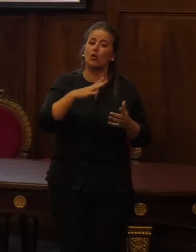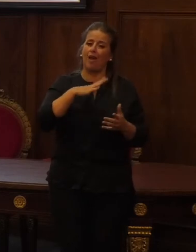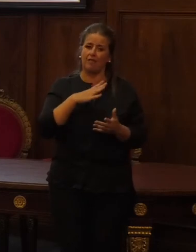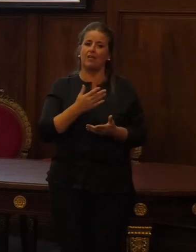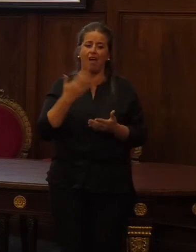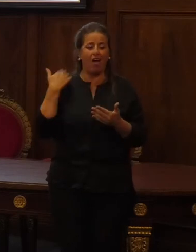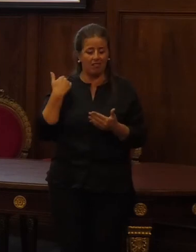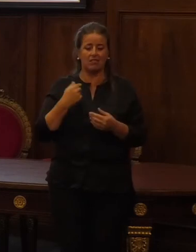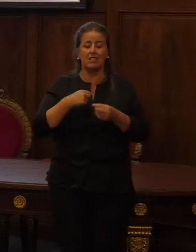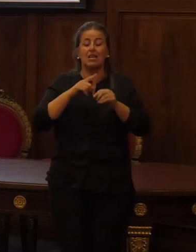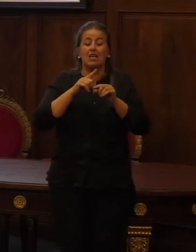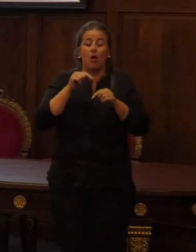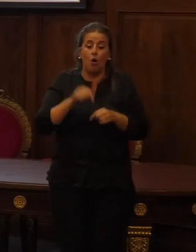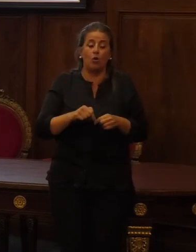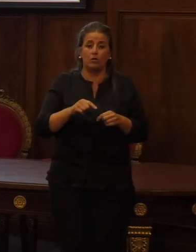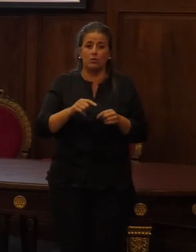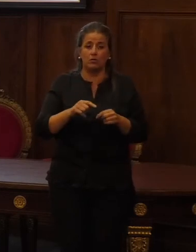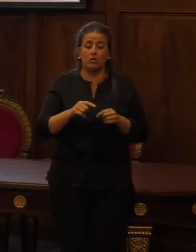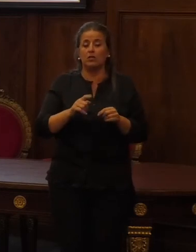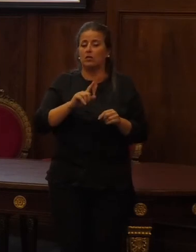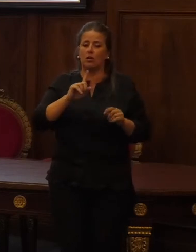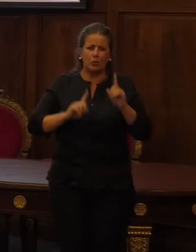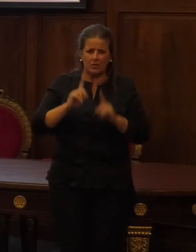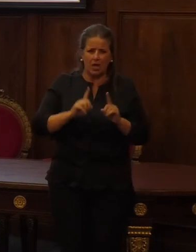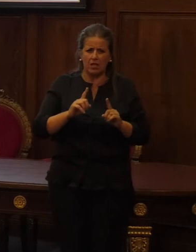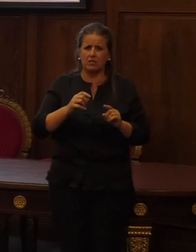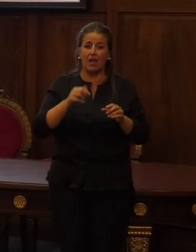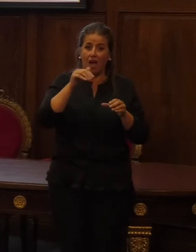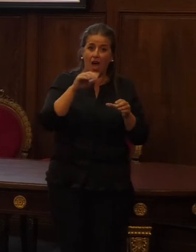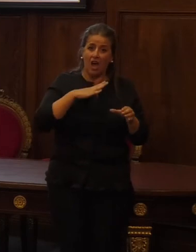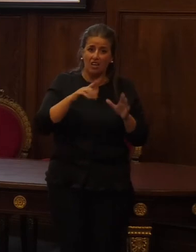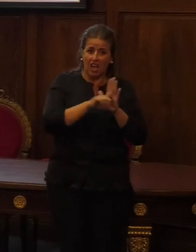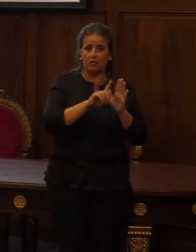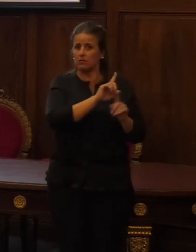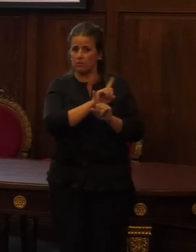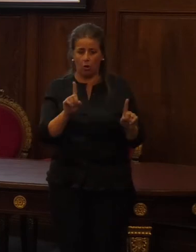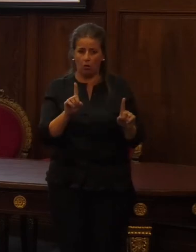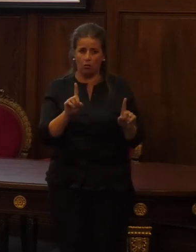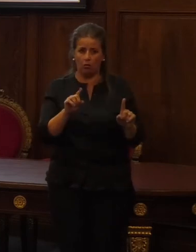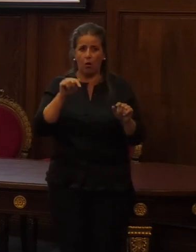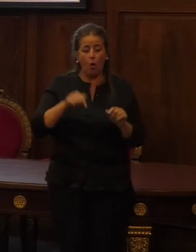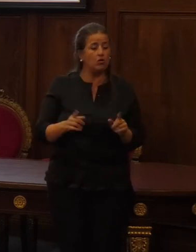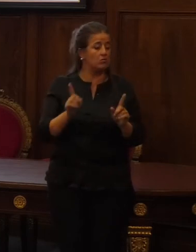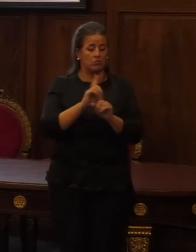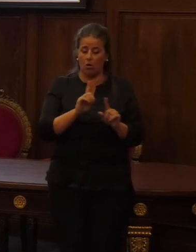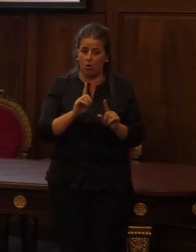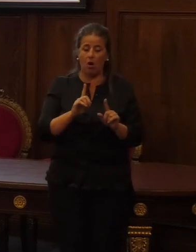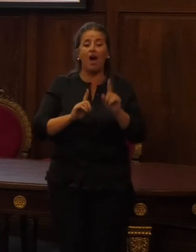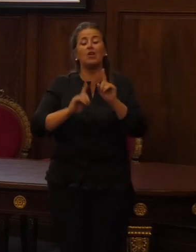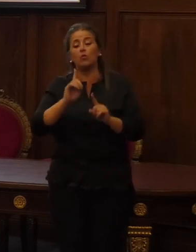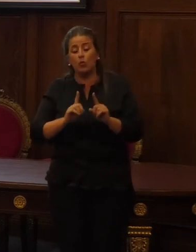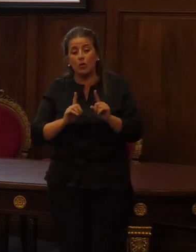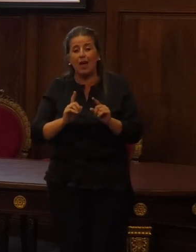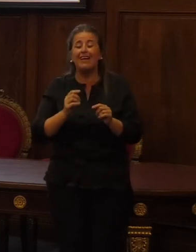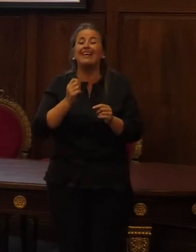profesiones universitarias cuentan con ley hoy, y esto no ha significado un impedimento a su desarrollo, pero